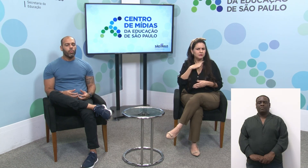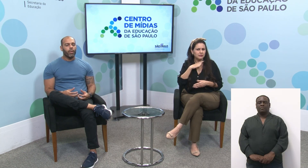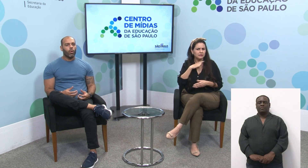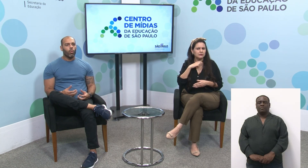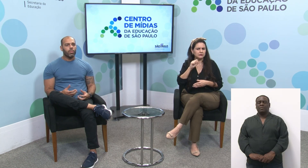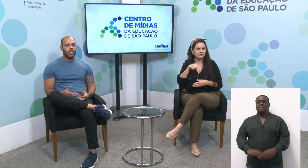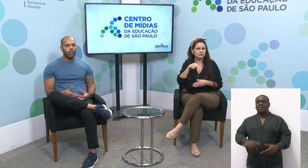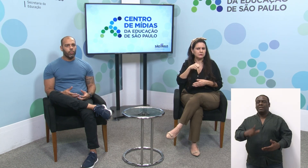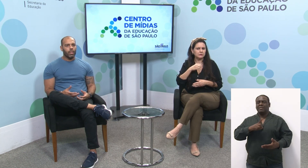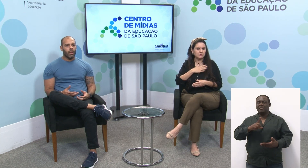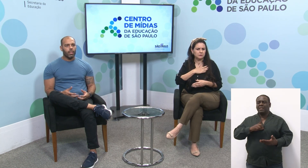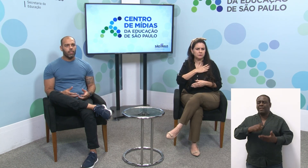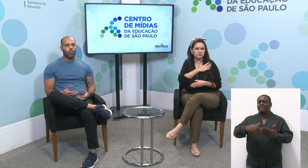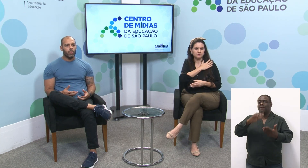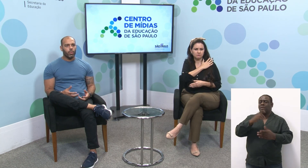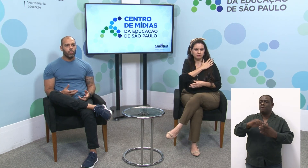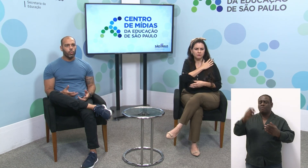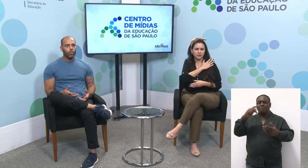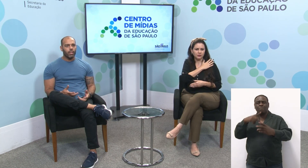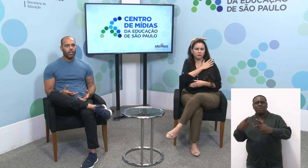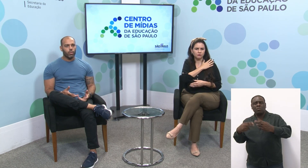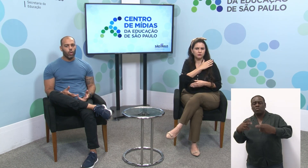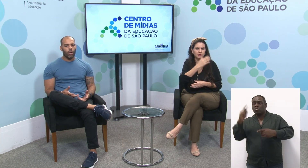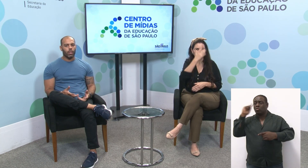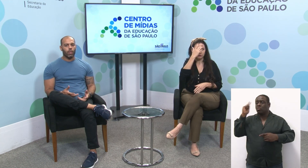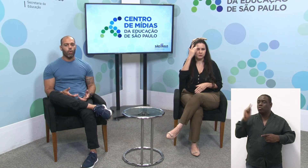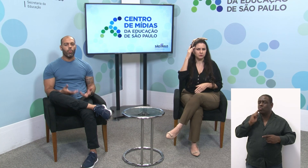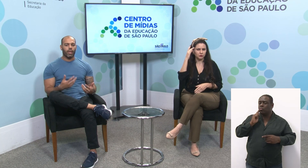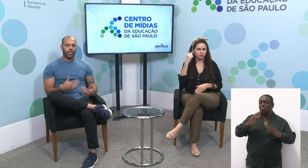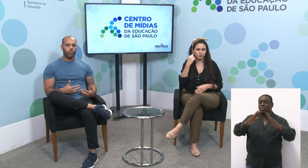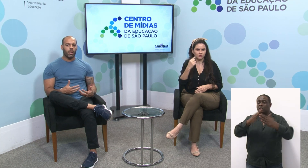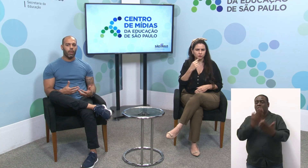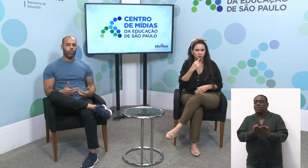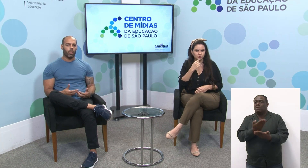muito preconceito em relação à pessoa surda na escola, como era na sua época.